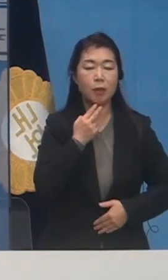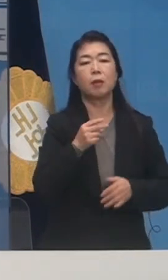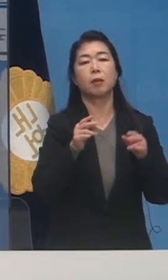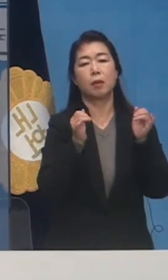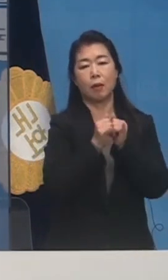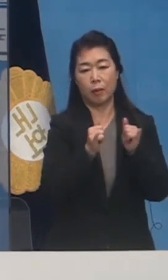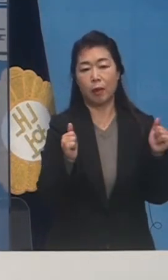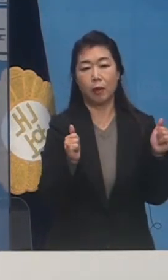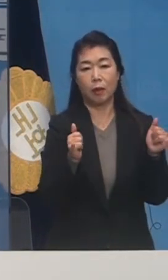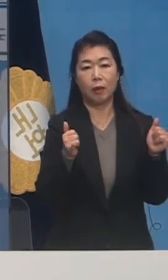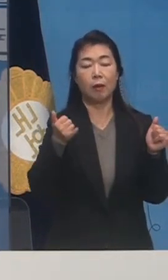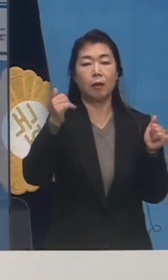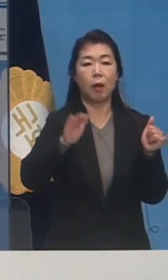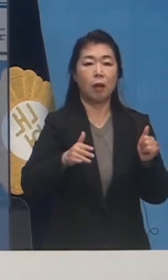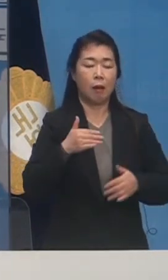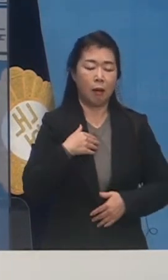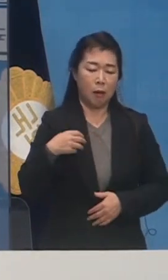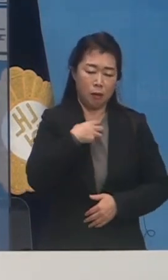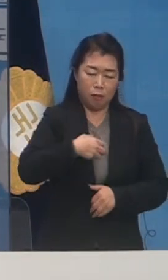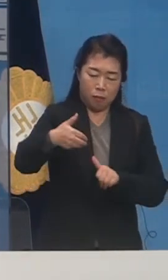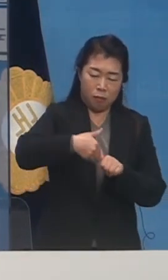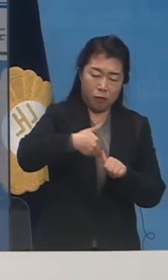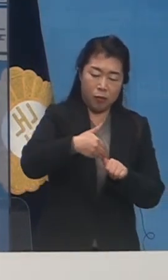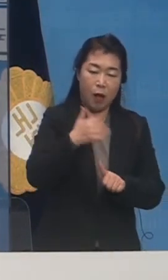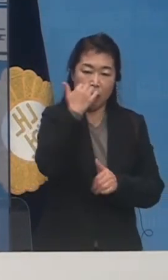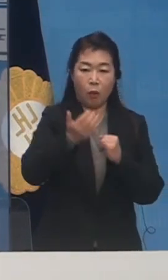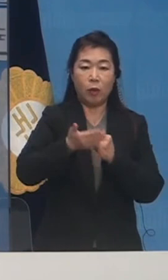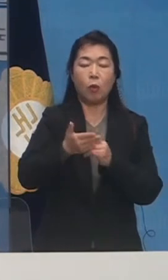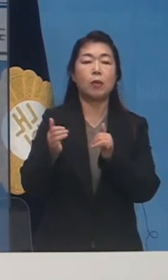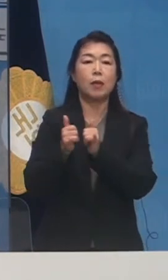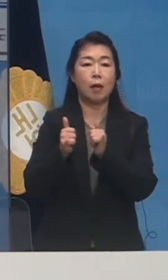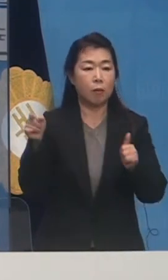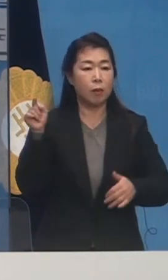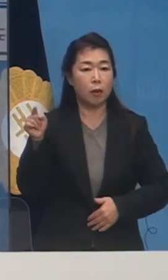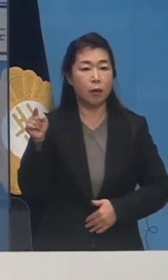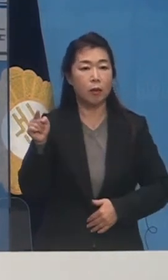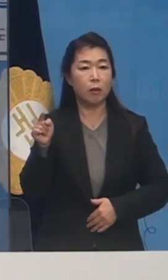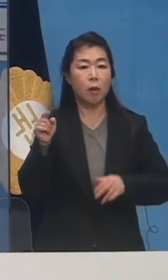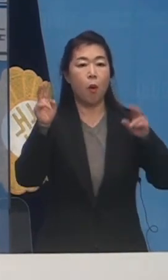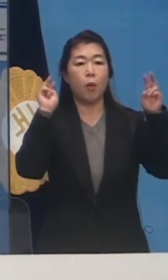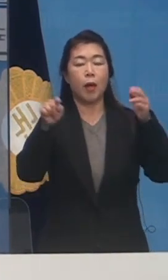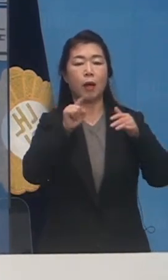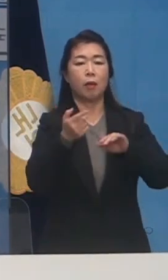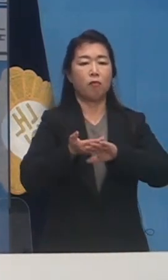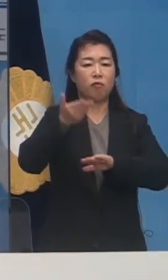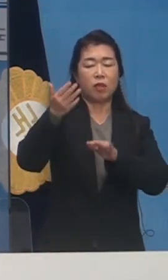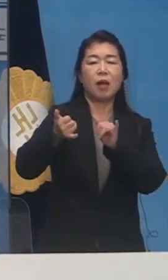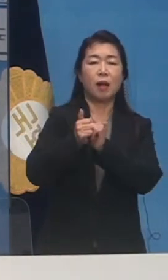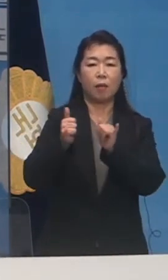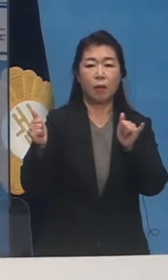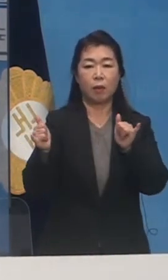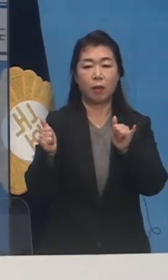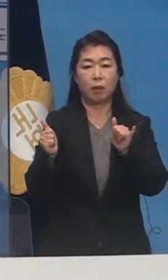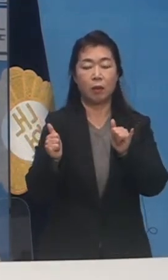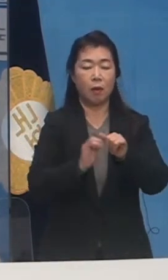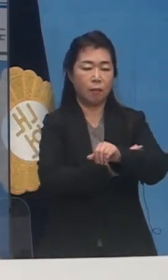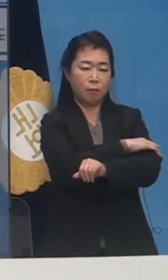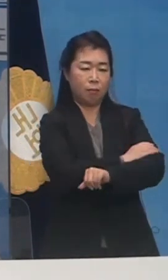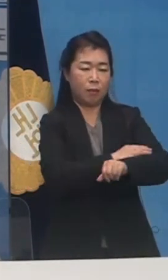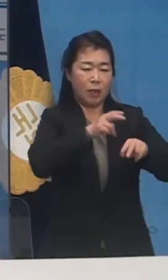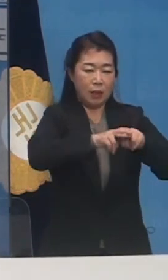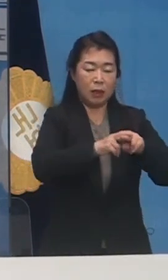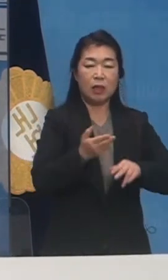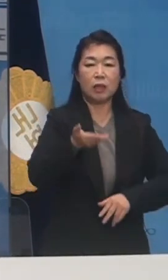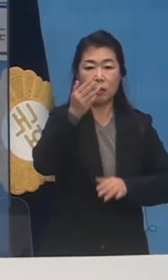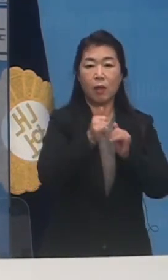사원입니다. 그러나 저를 괴롭히고 성희롱한 사람들은 회사에서 직위도 있고 힘도